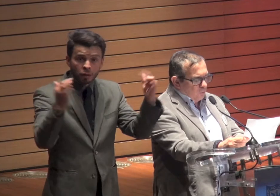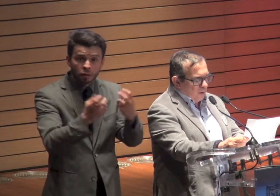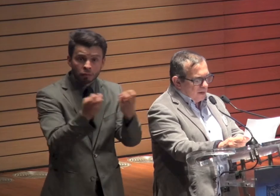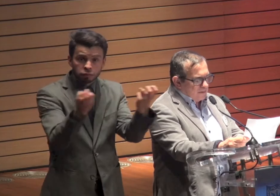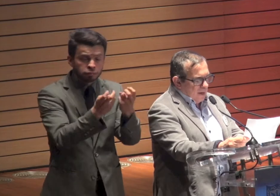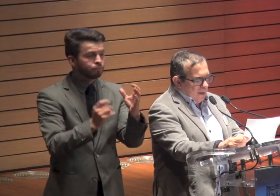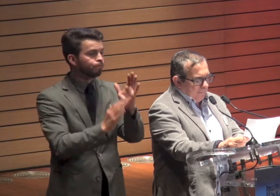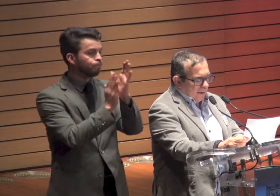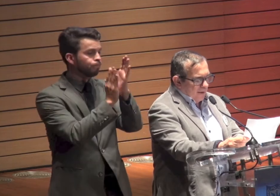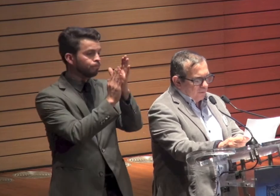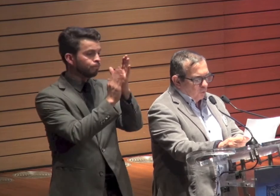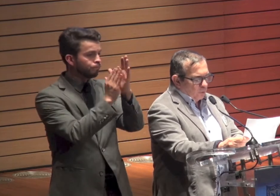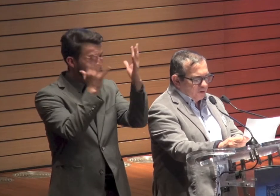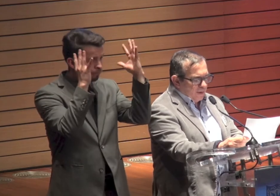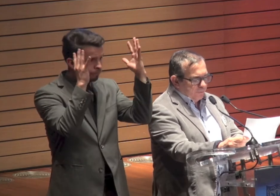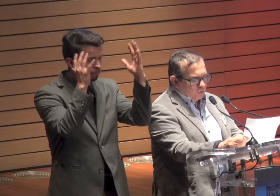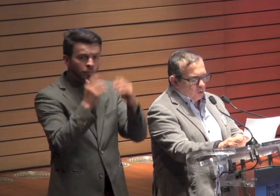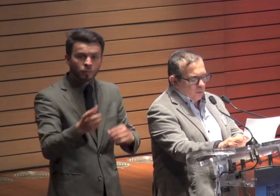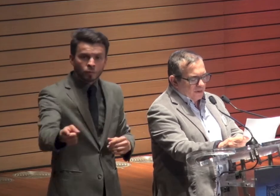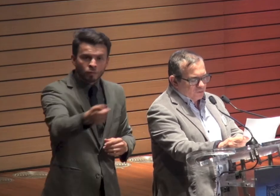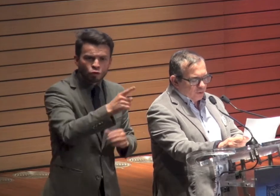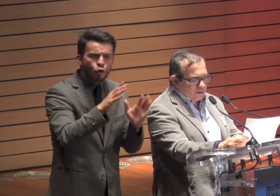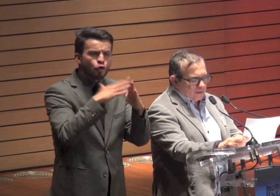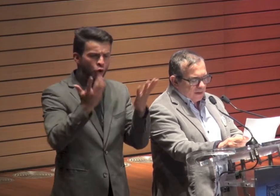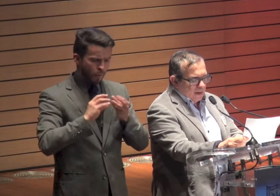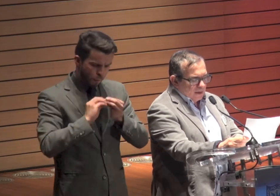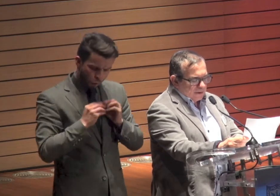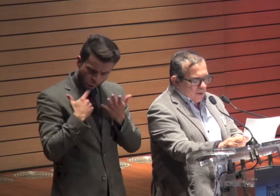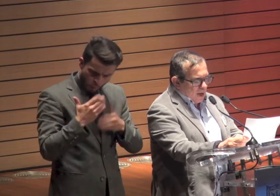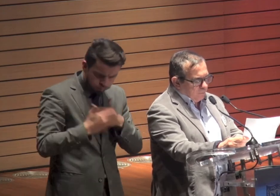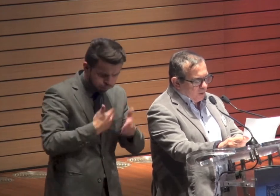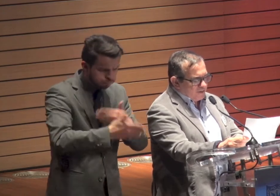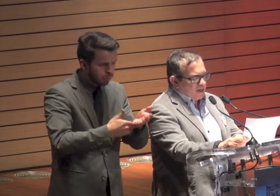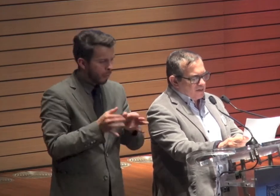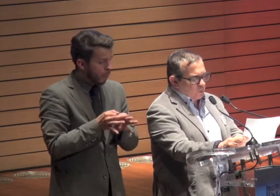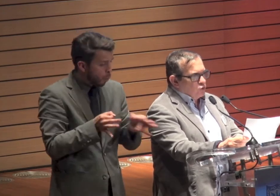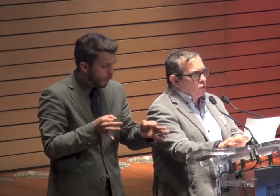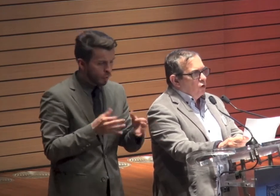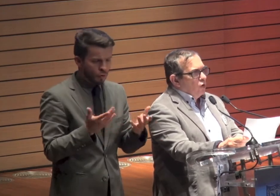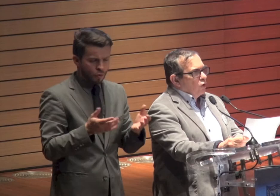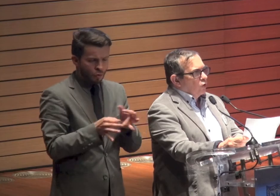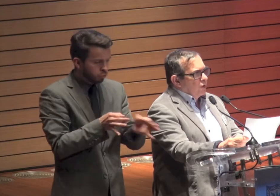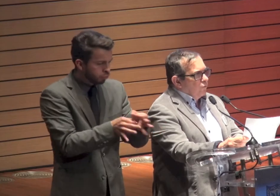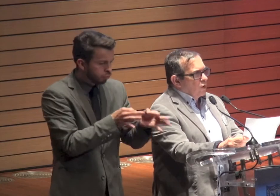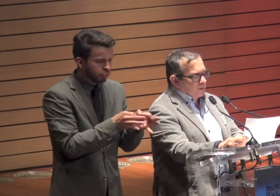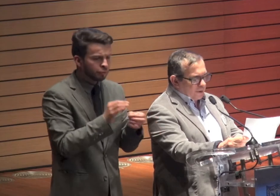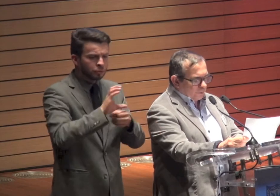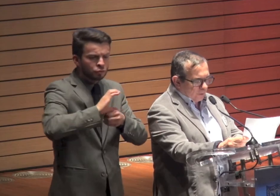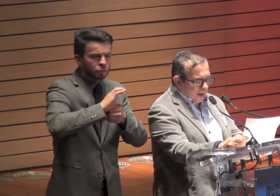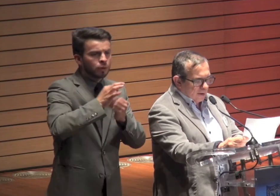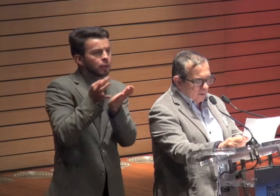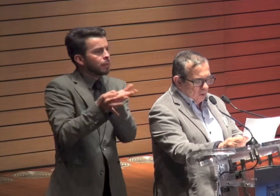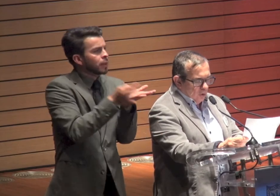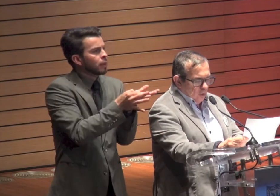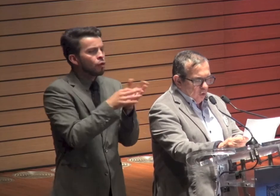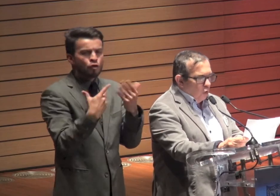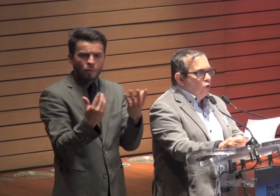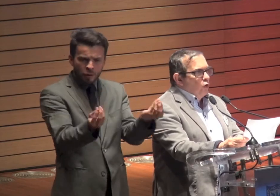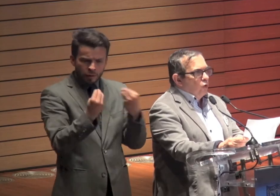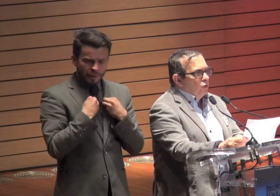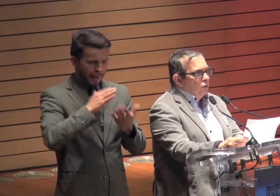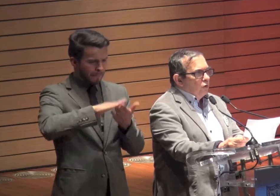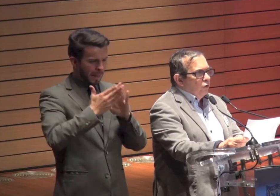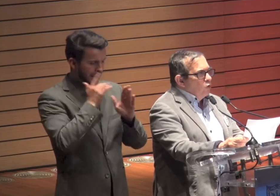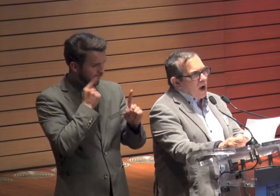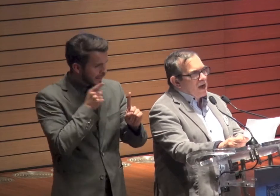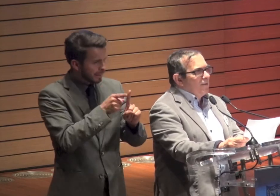hallar las fórmulas para que los municipios y gobernaciones trabajar por ese desarrollo con enfoque territorial.